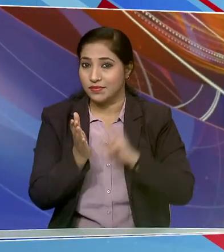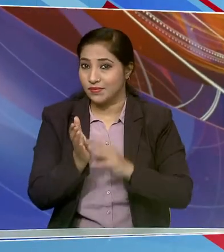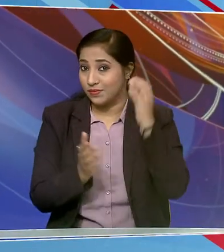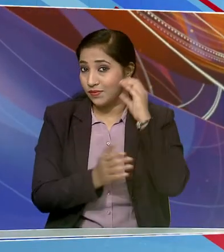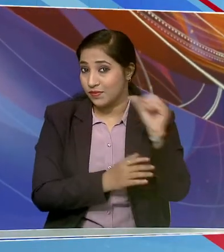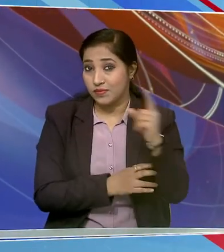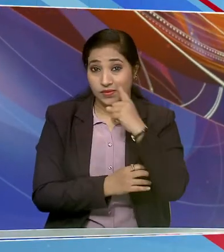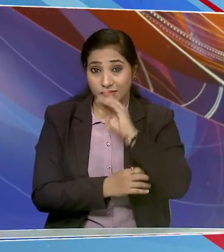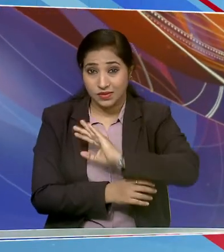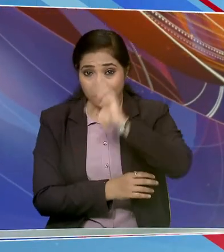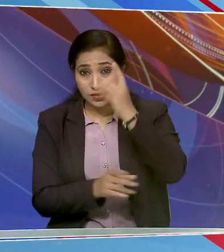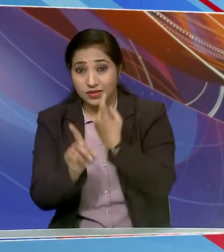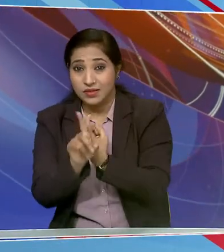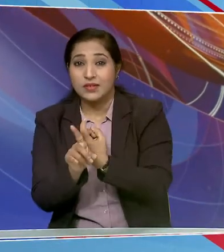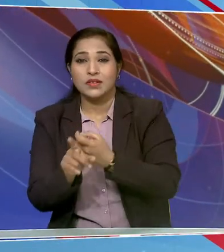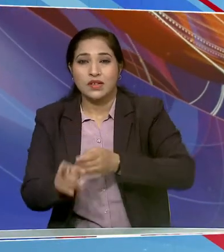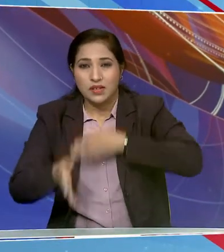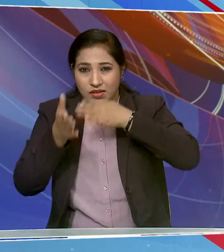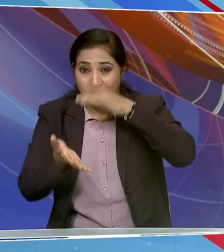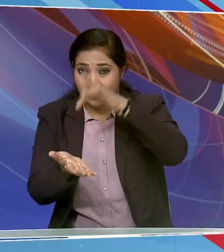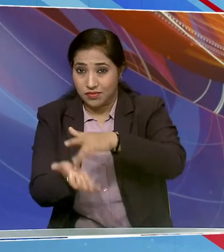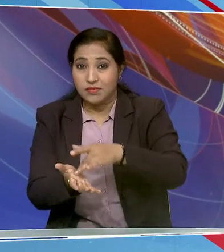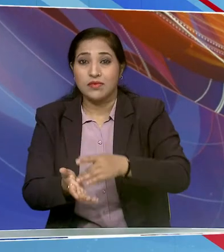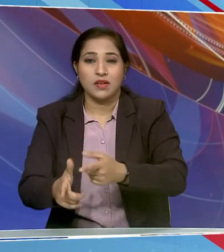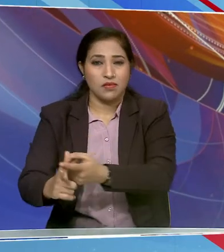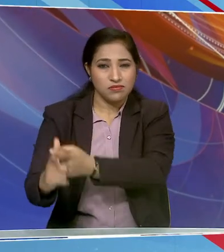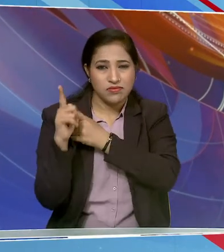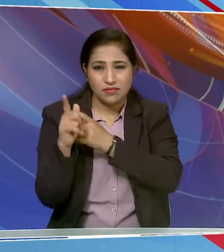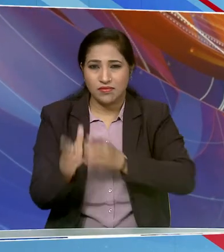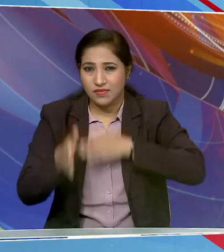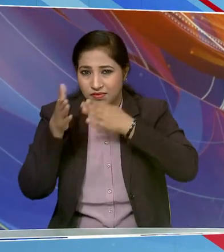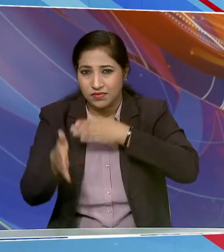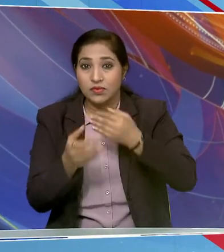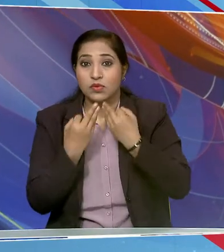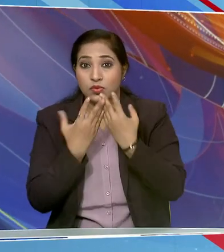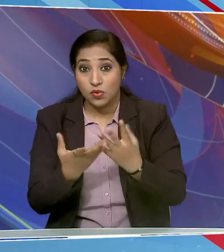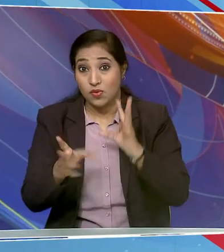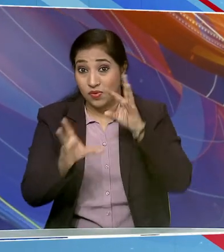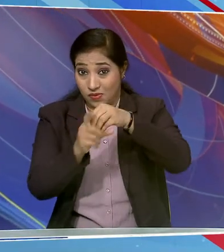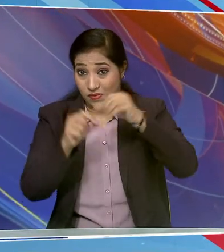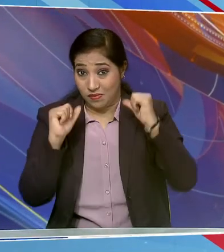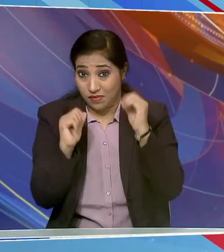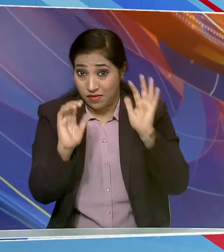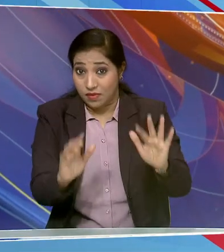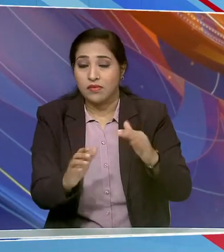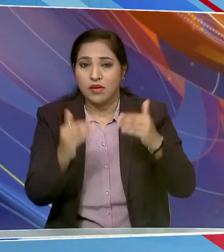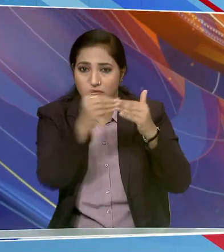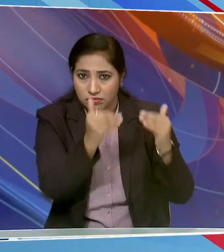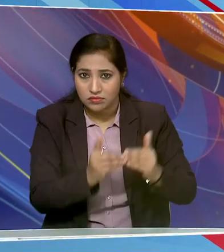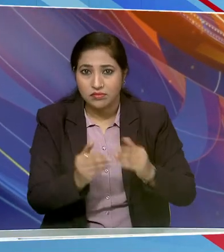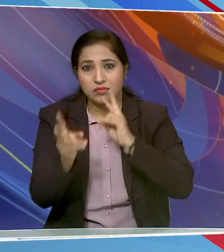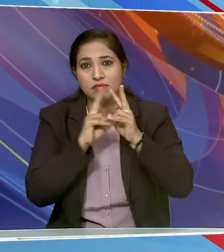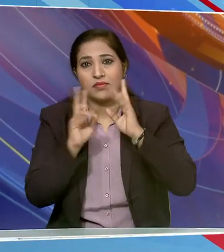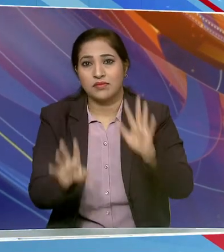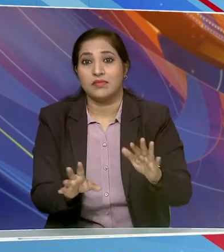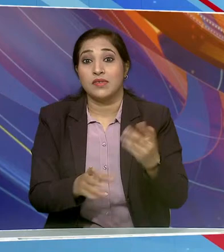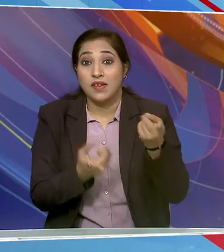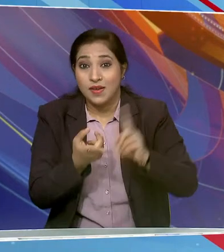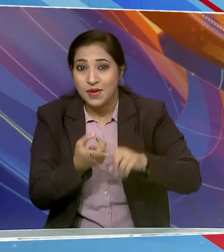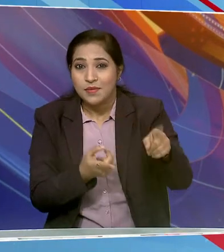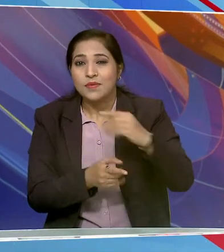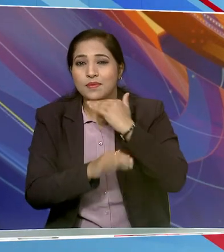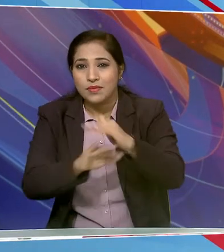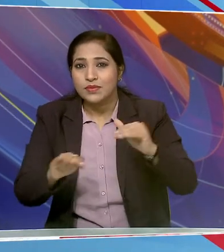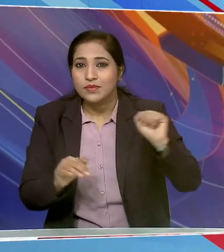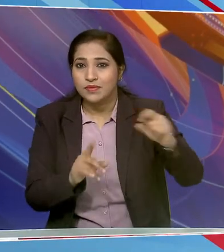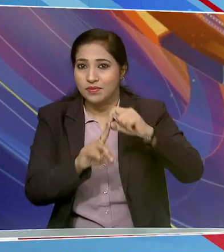प्रधानमंत्री नरेंद्र मोदी ने रानी कमलापति स्टेशन पर वंदे भारत एक्सप्रेस में सवार स्कूली बच्चों से मुलाकात की, उनसे बातचीत की। इस दौरान